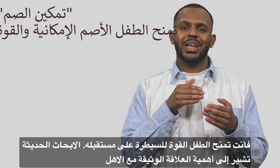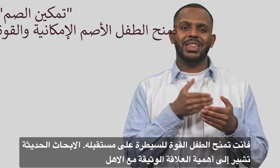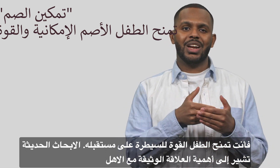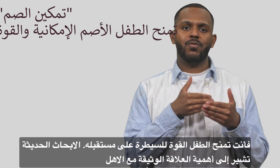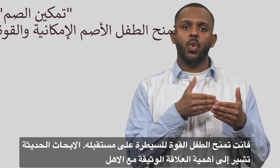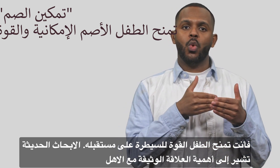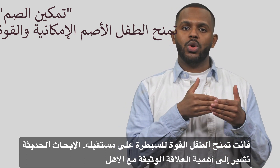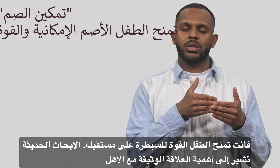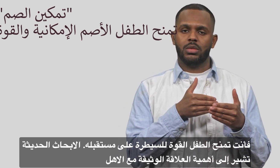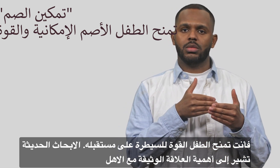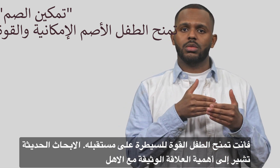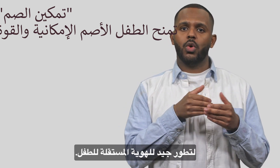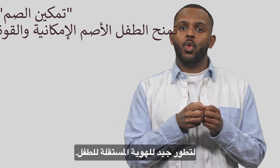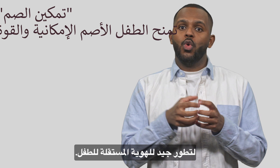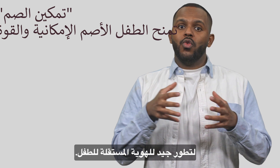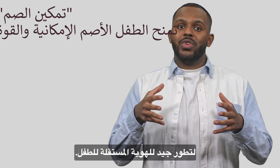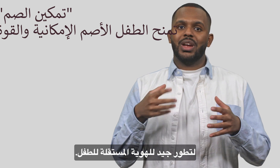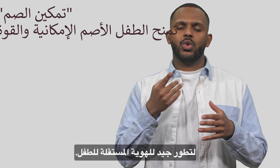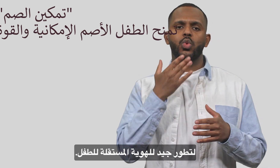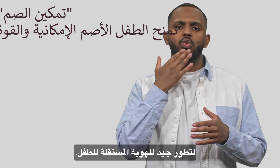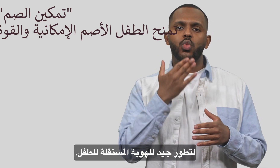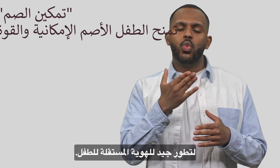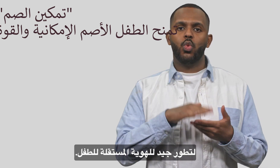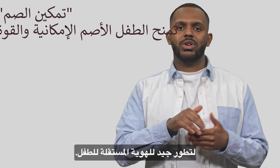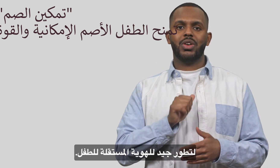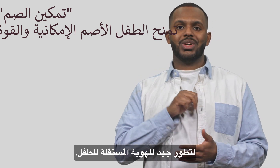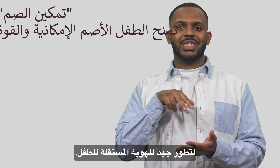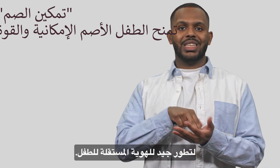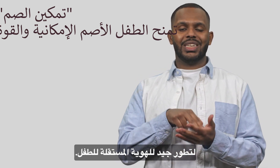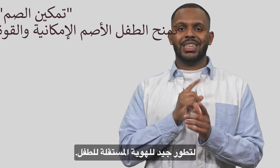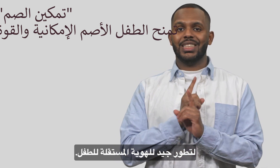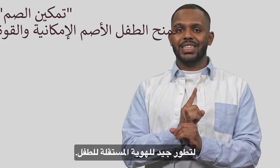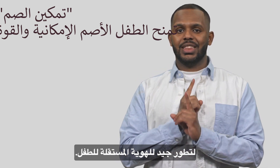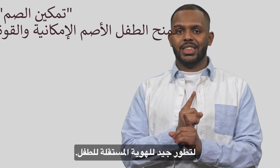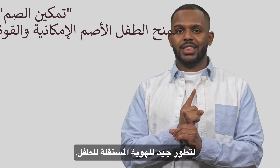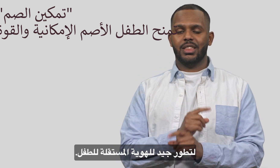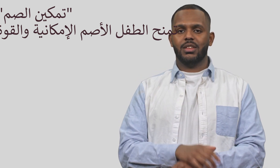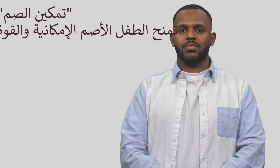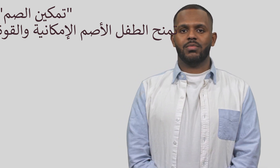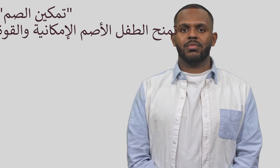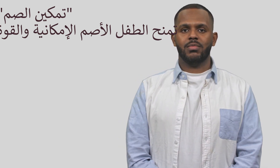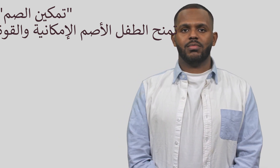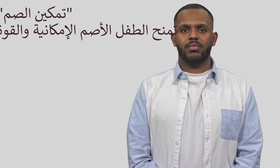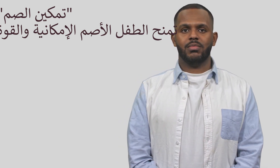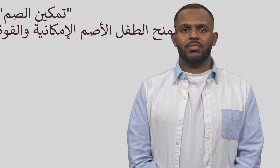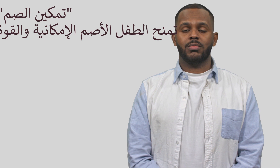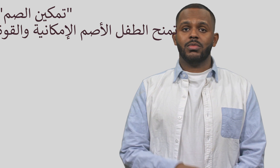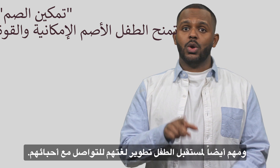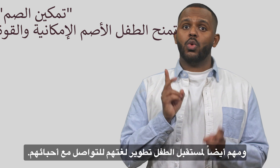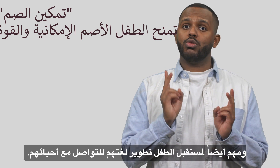فالأبحاث الحديثة تشير إلى أهمية العلاقة الوثيقة مع الأهل لتطوير جيد للهوية المستقلة للطفل،